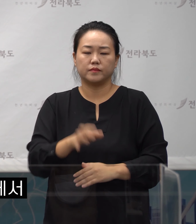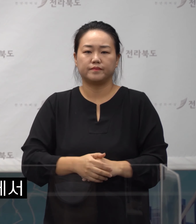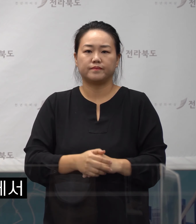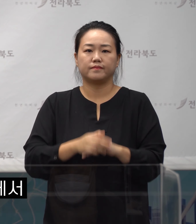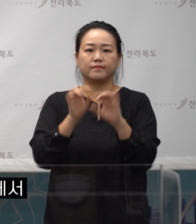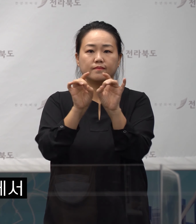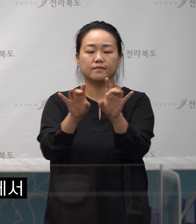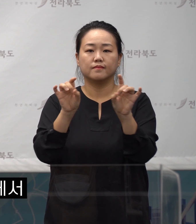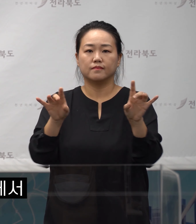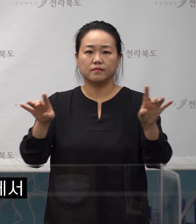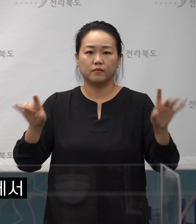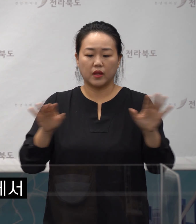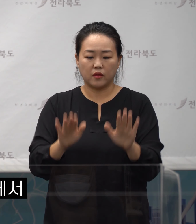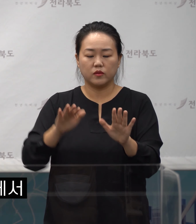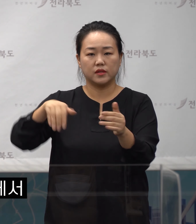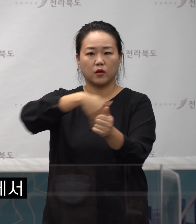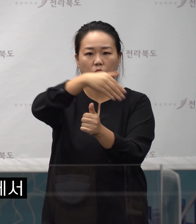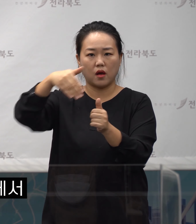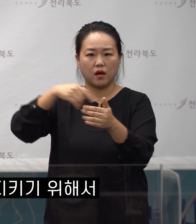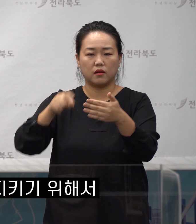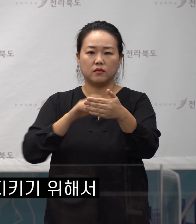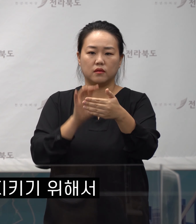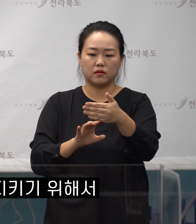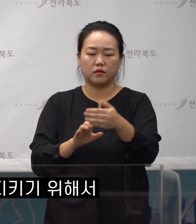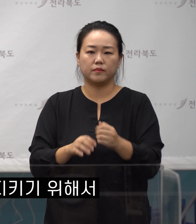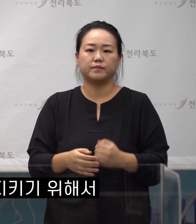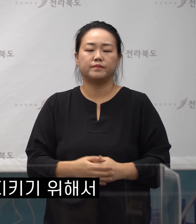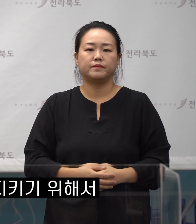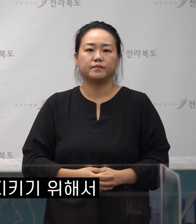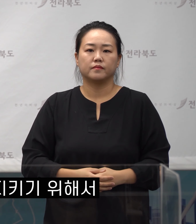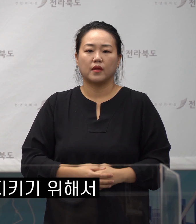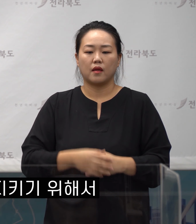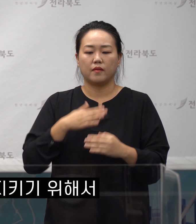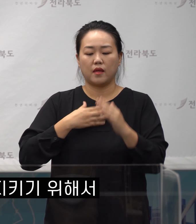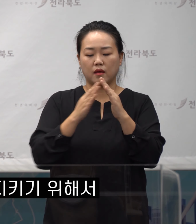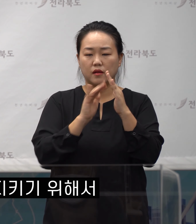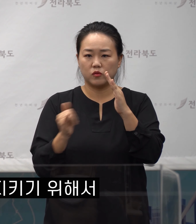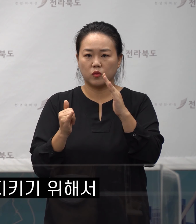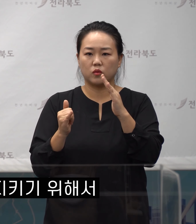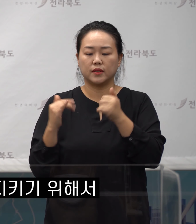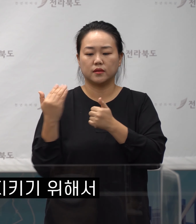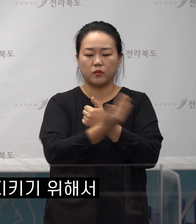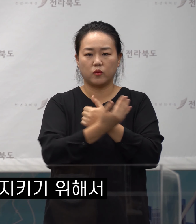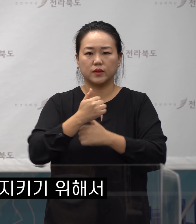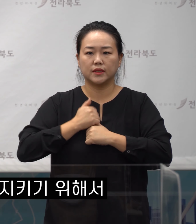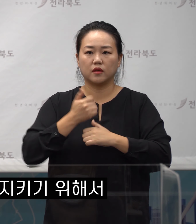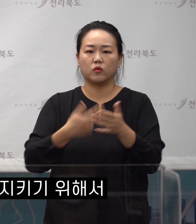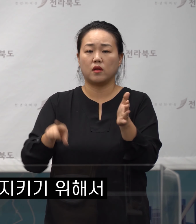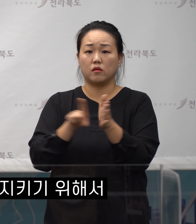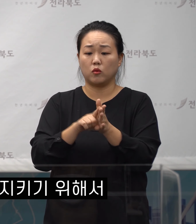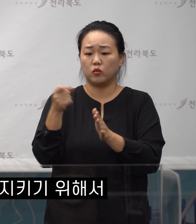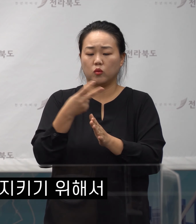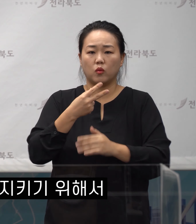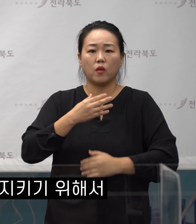개개인이 지금 현 상황에서 거듭 말씀드리지만 가족을 지키기 위해서 또